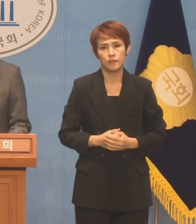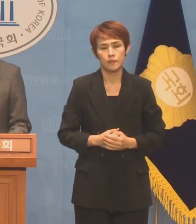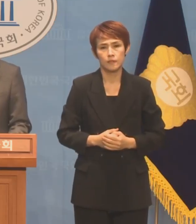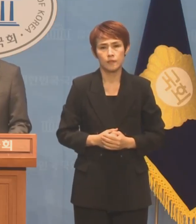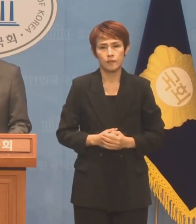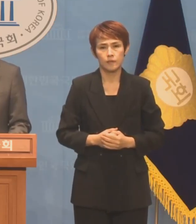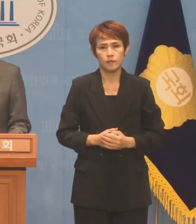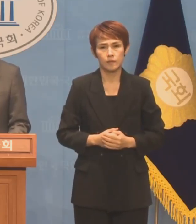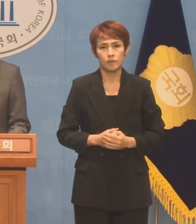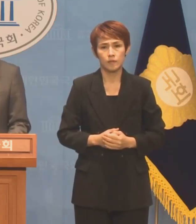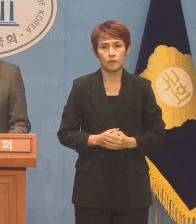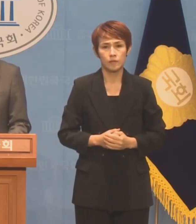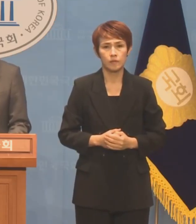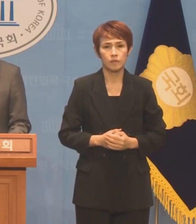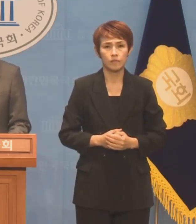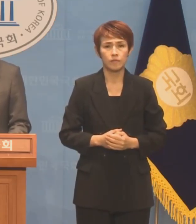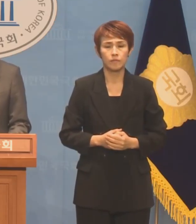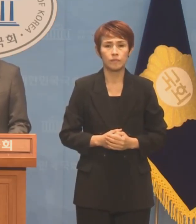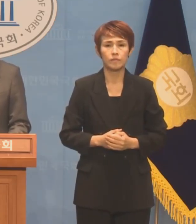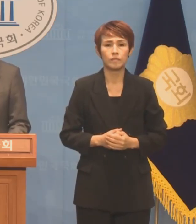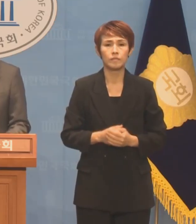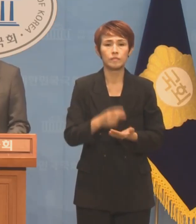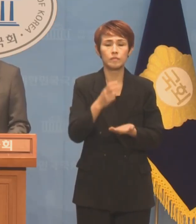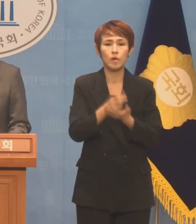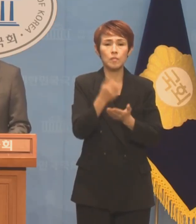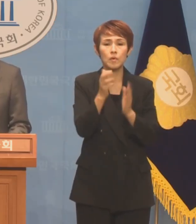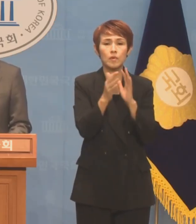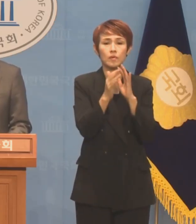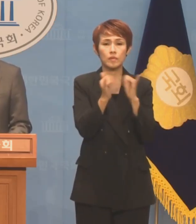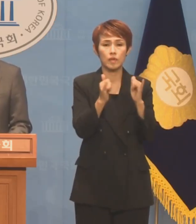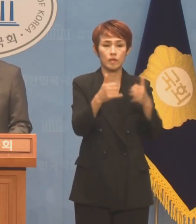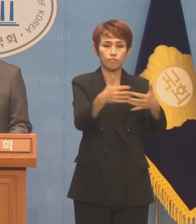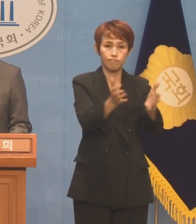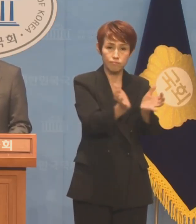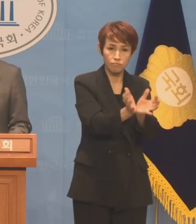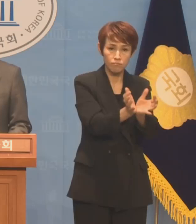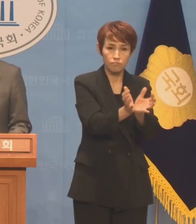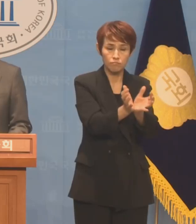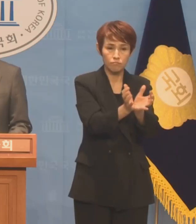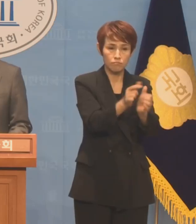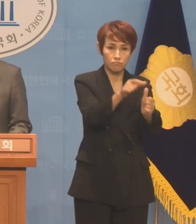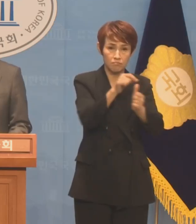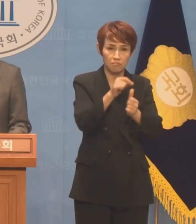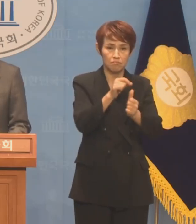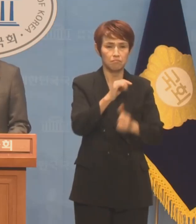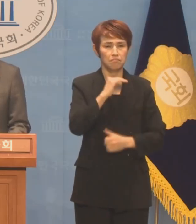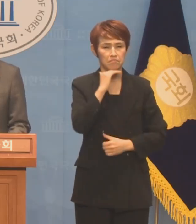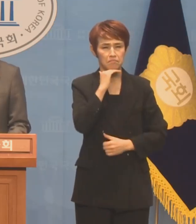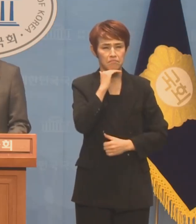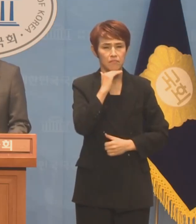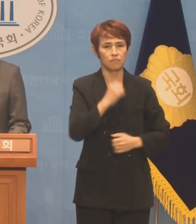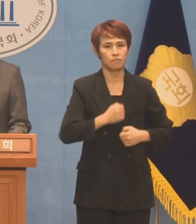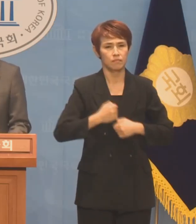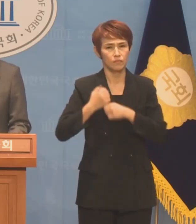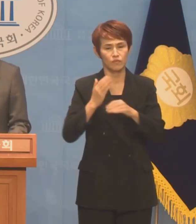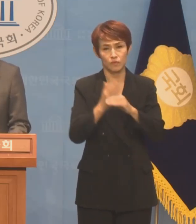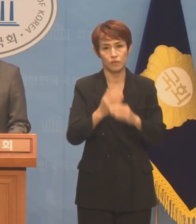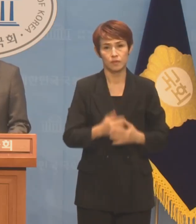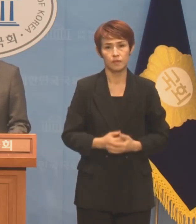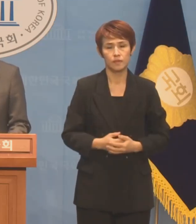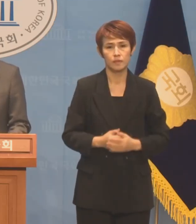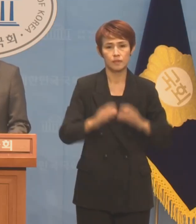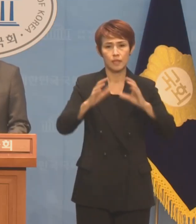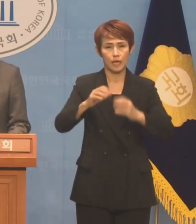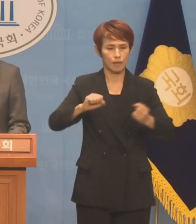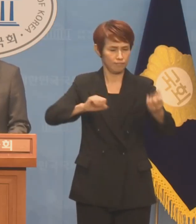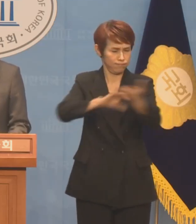심지어 곧 꾸리겠다던 변호인단 선임도 미적되고 있습니다. 나라를